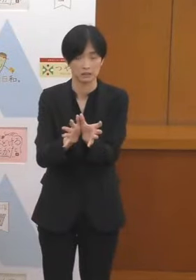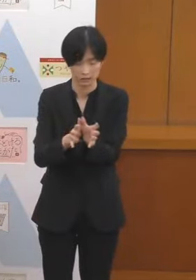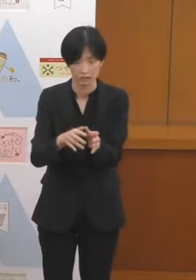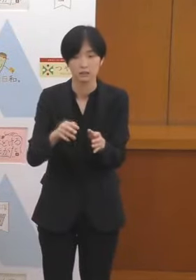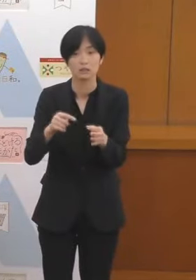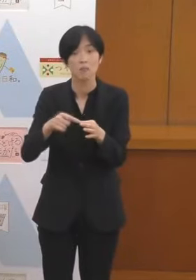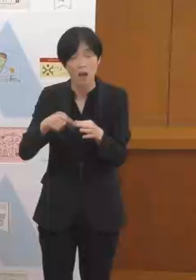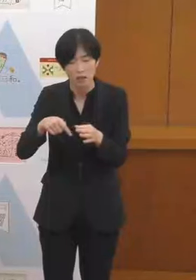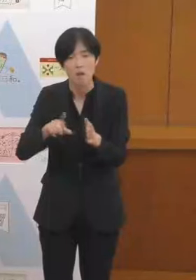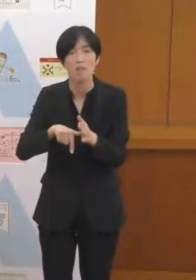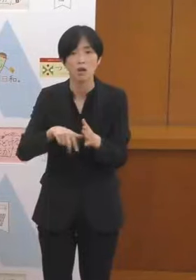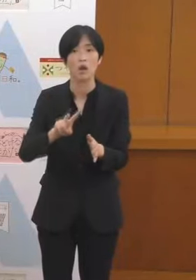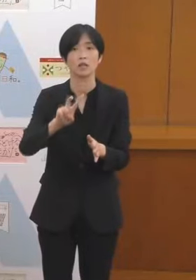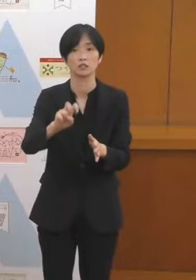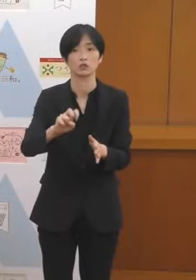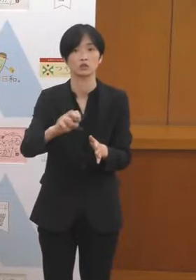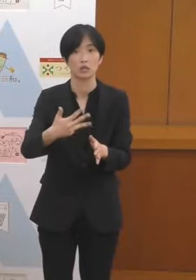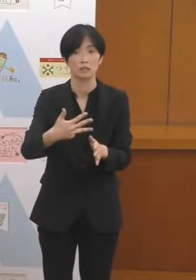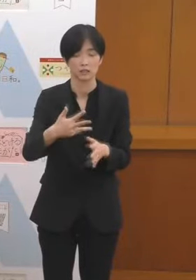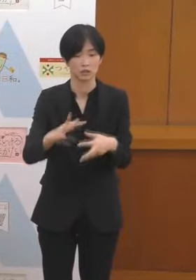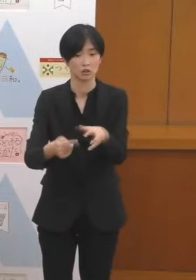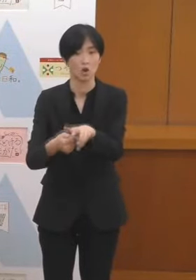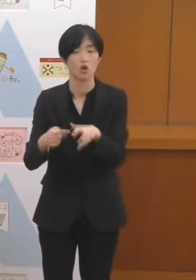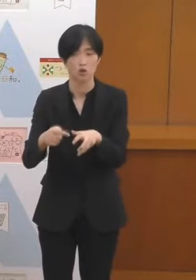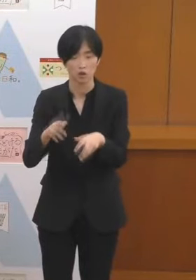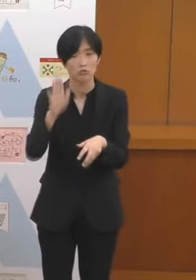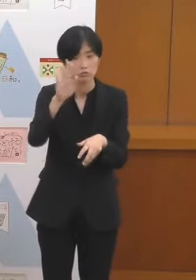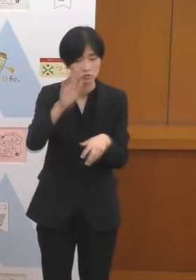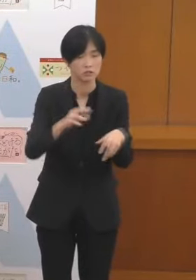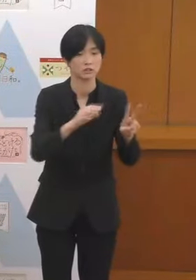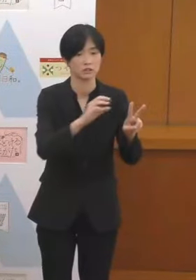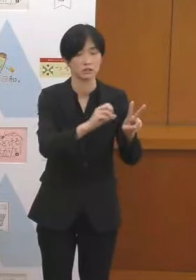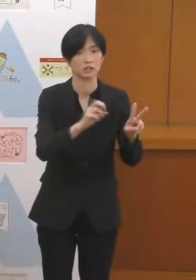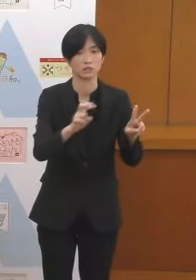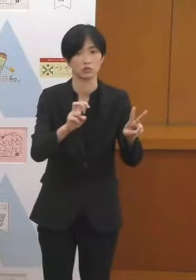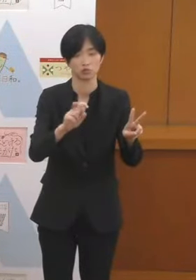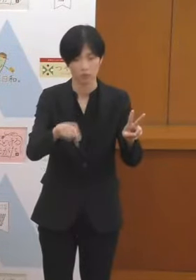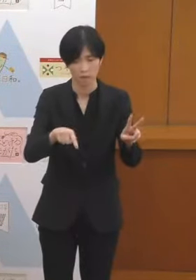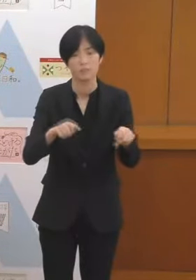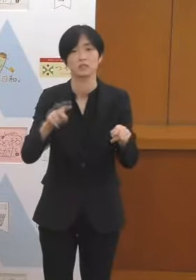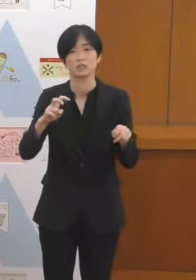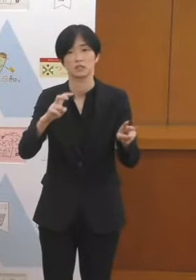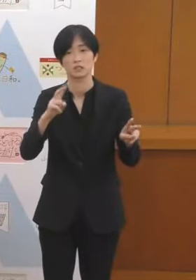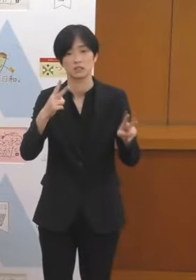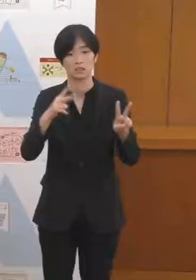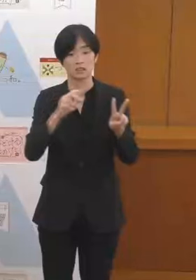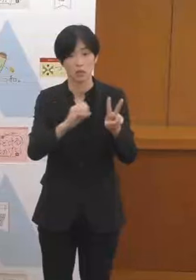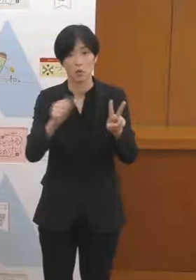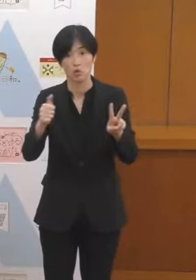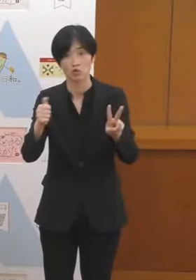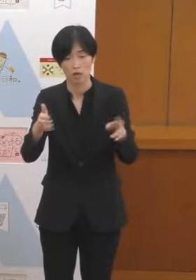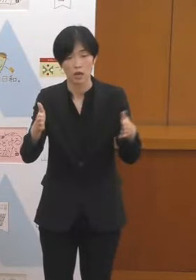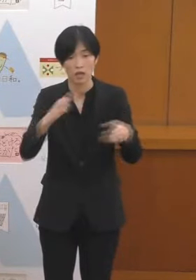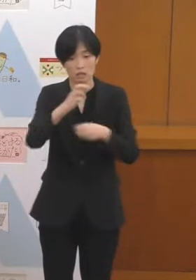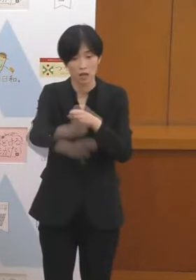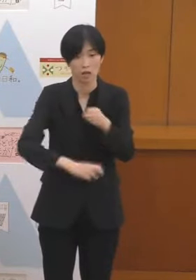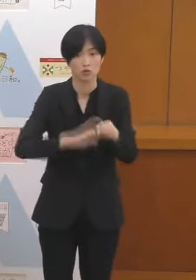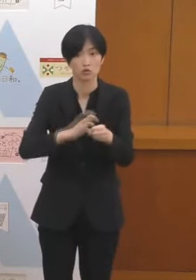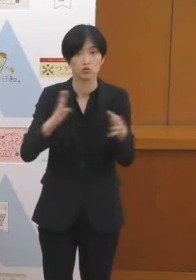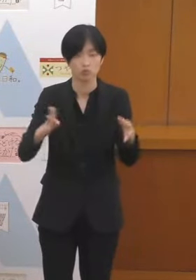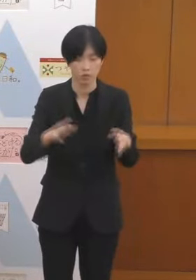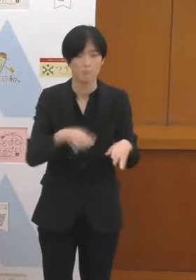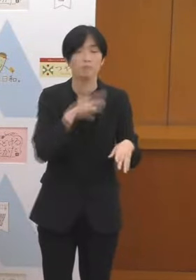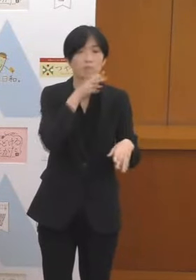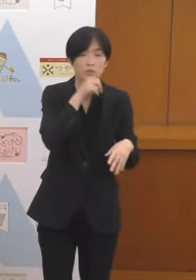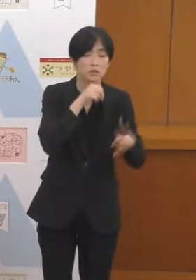体があ2020年から2050年までの30年間でえ24歳から39歳まで